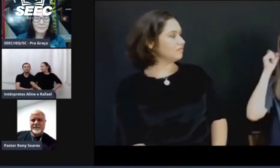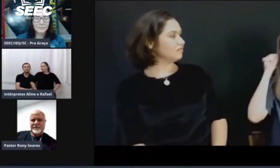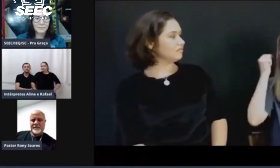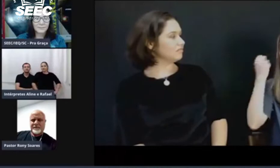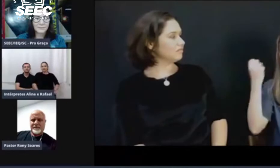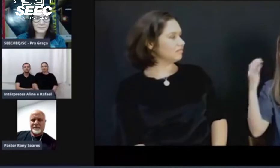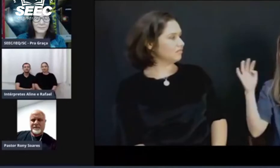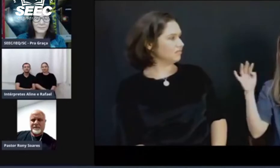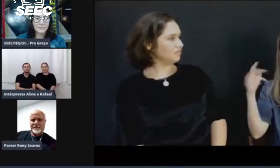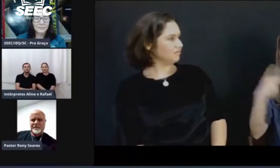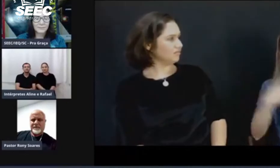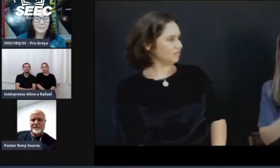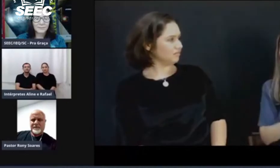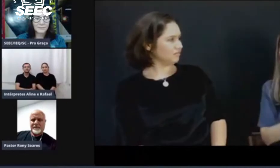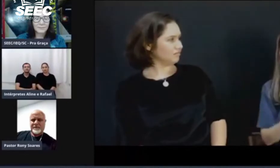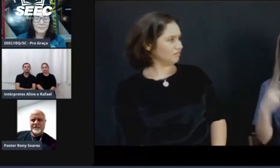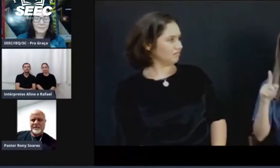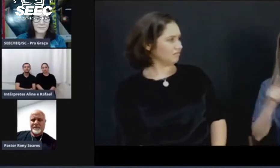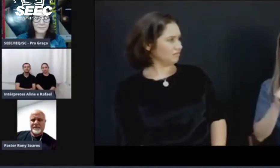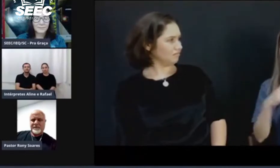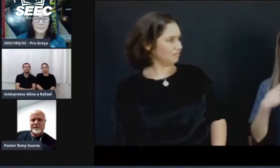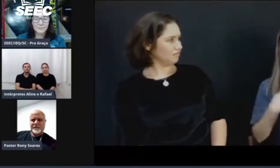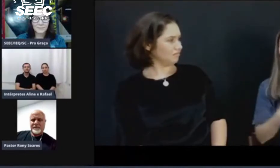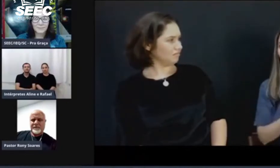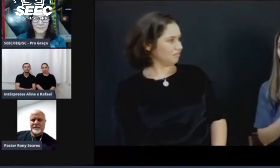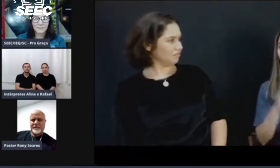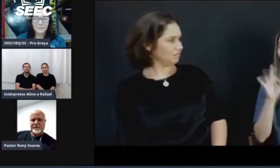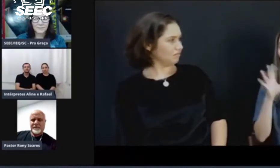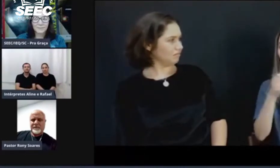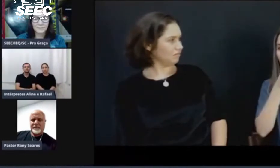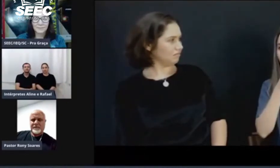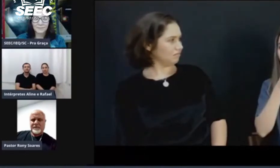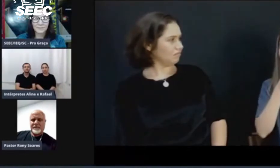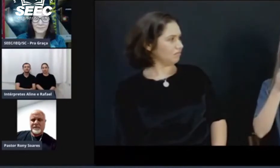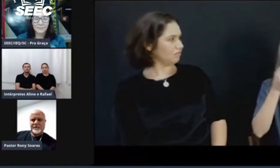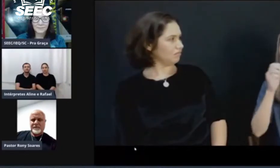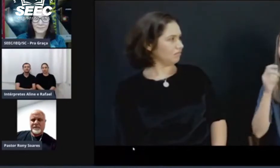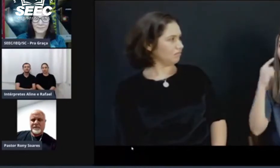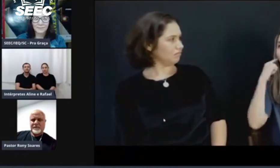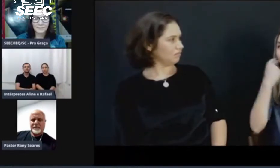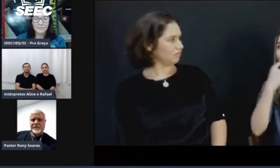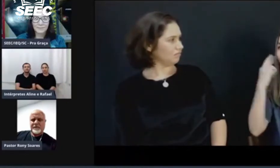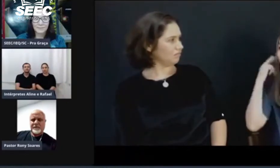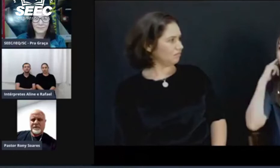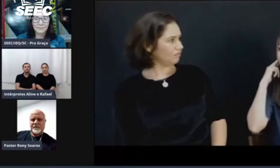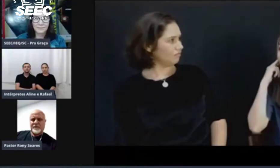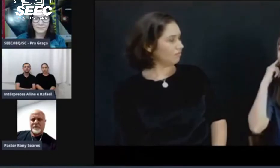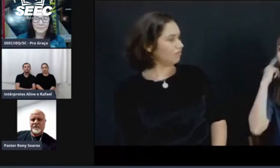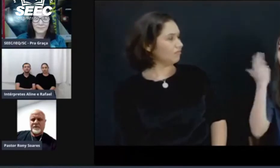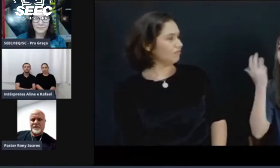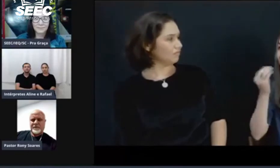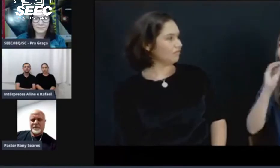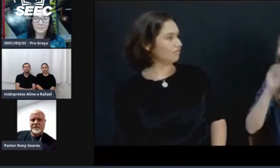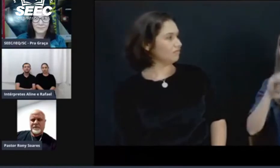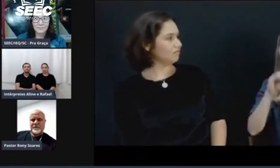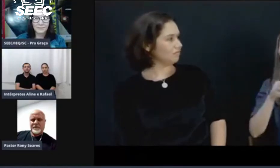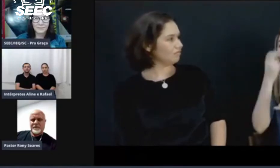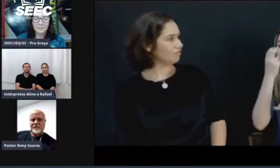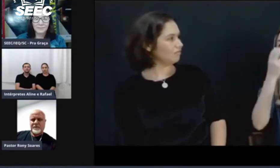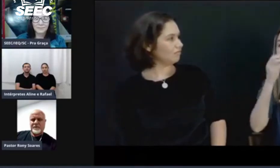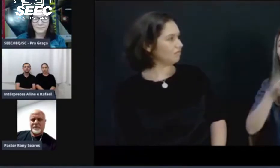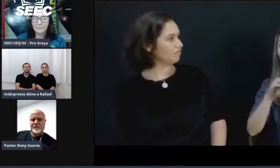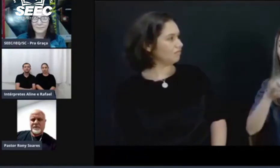essa percepção, ele se sente sozinho, porque todos são ouvintes, o pastor é ouvinte, o pastor